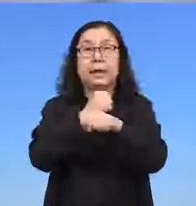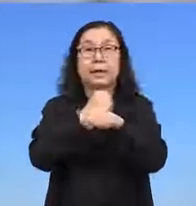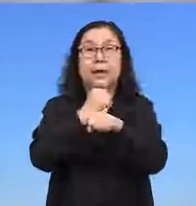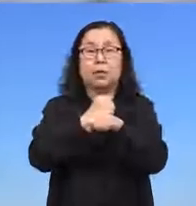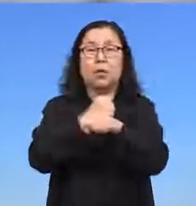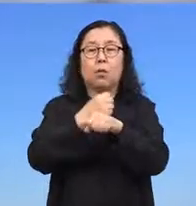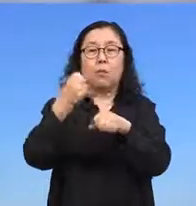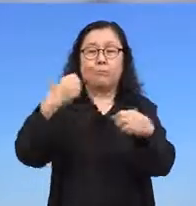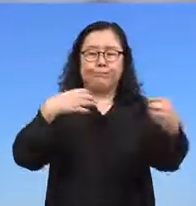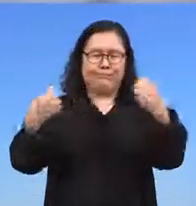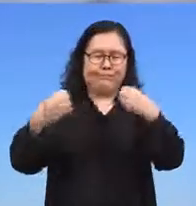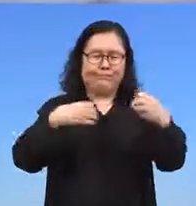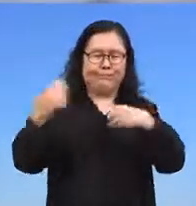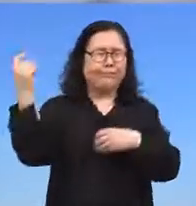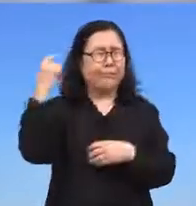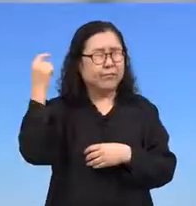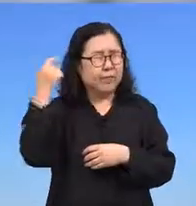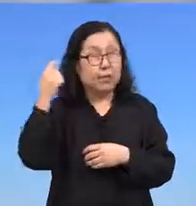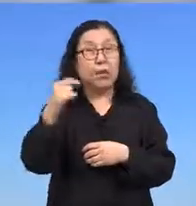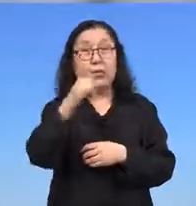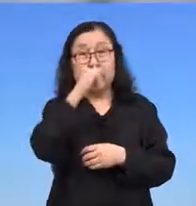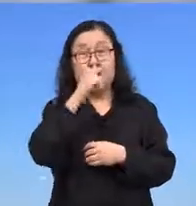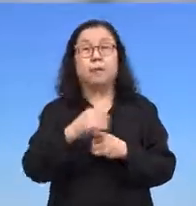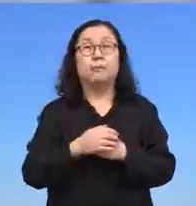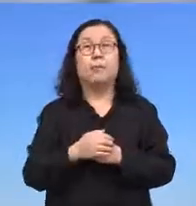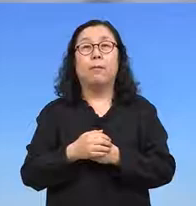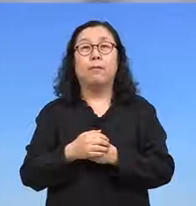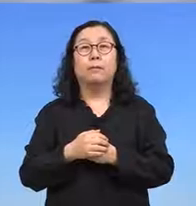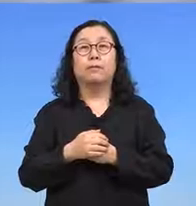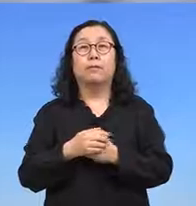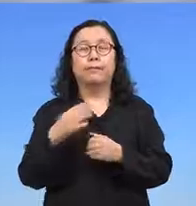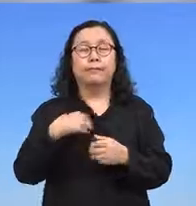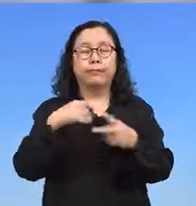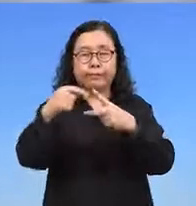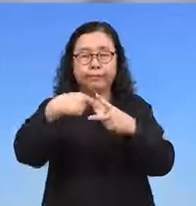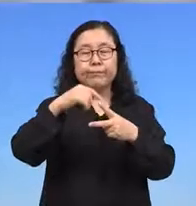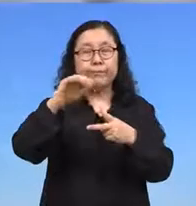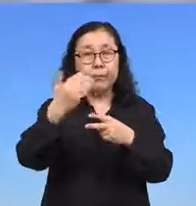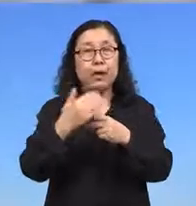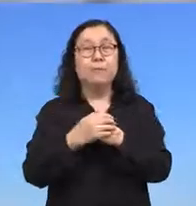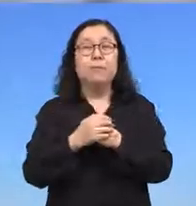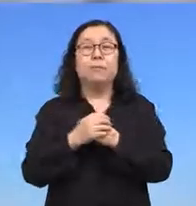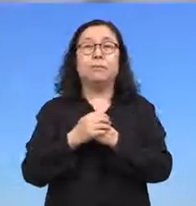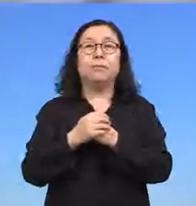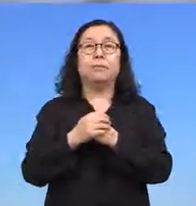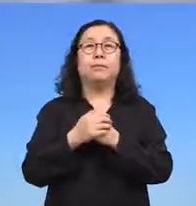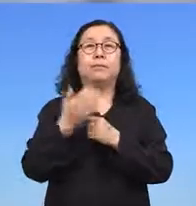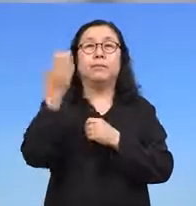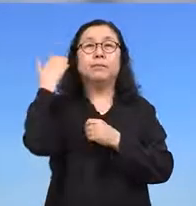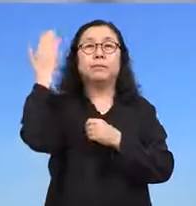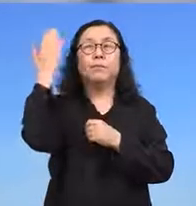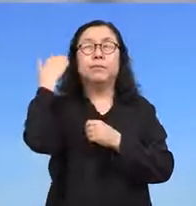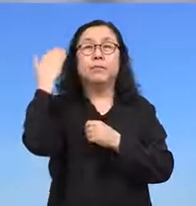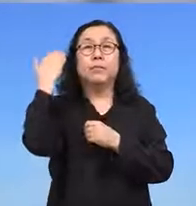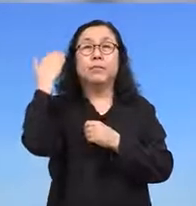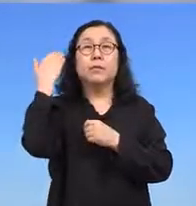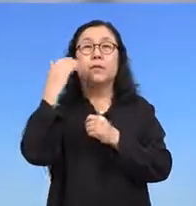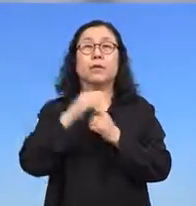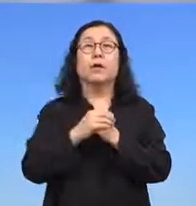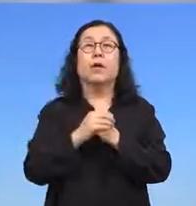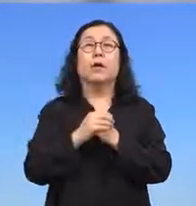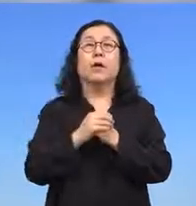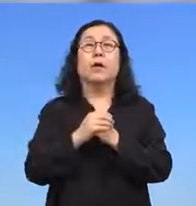힘들다고 그런 토로를 하시는 분들이 계시는데, 저는 그게 너무 이해가 되는 게요, 제가 예전에 왜